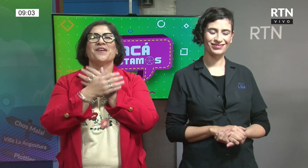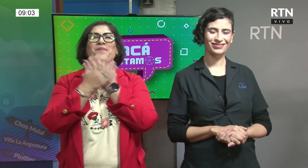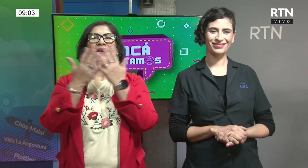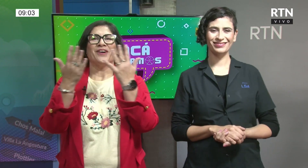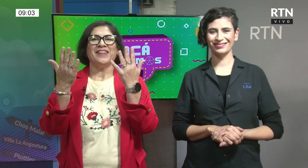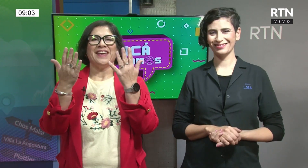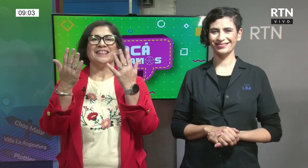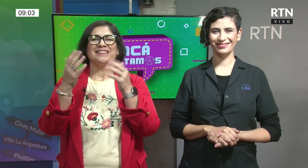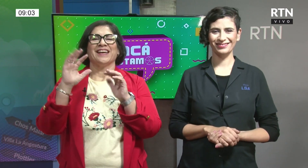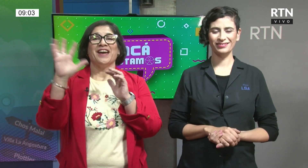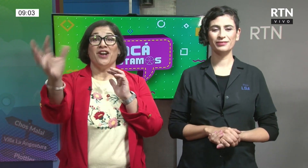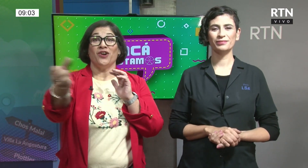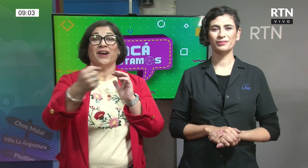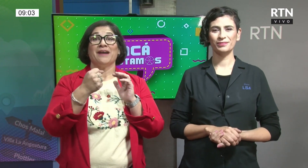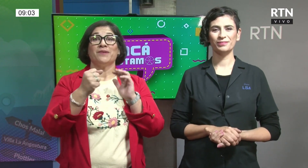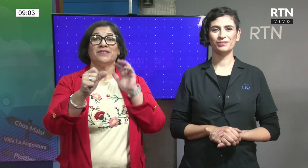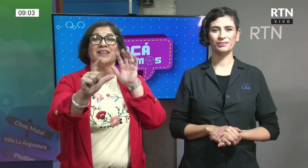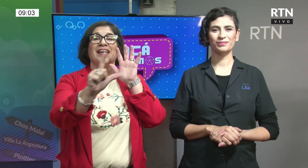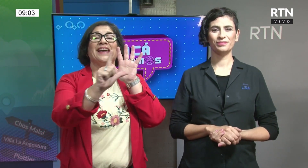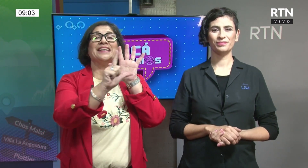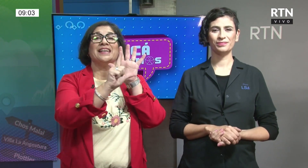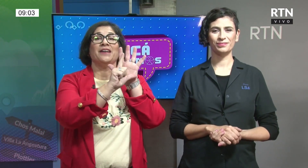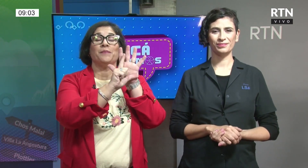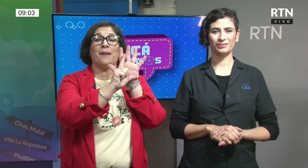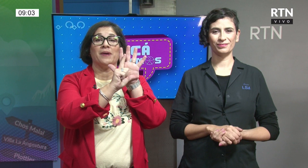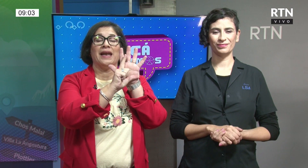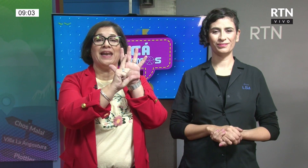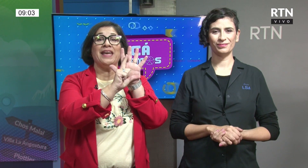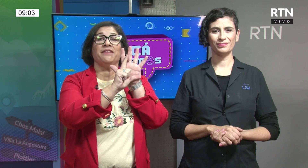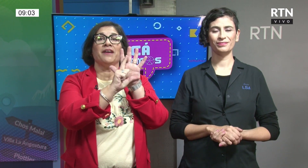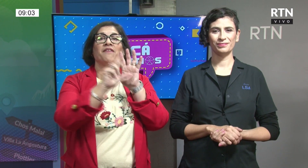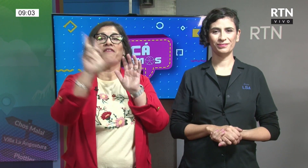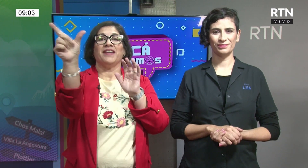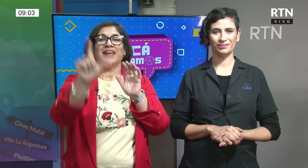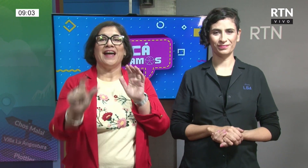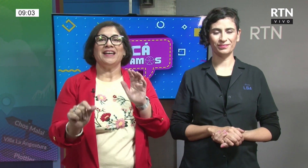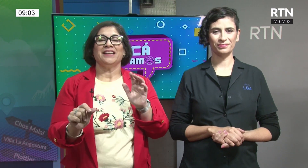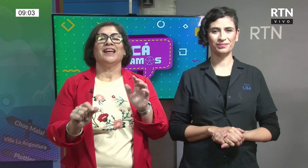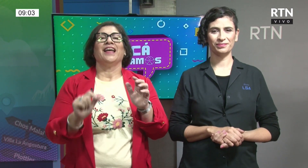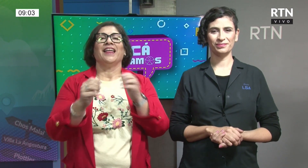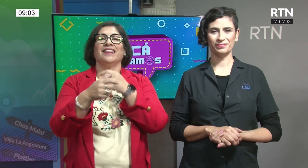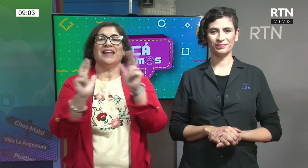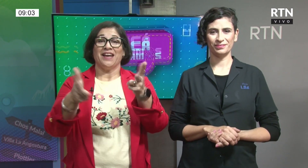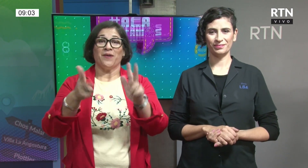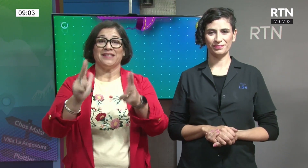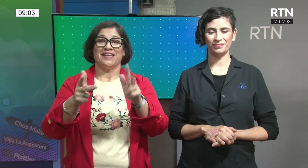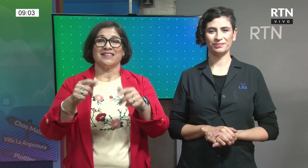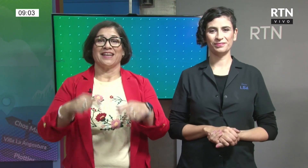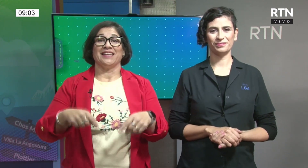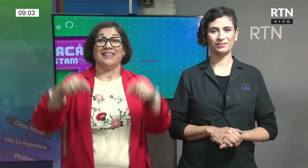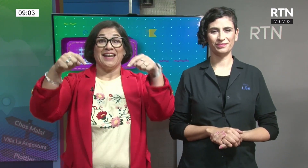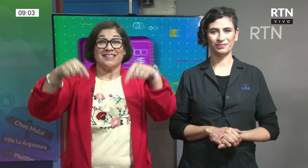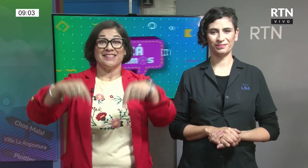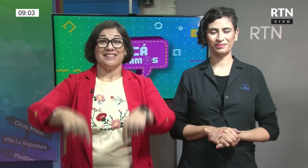Hola, buenos días. Logramos que la ley federal de lengua de